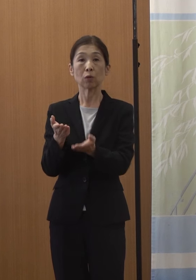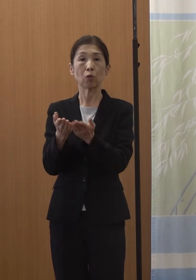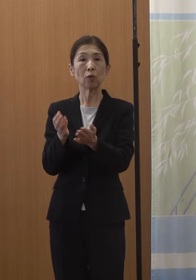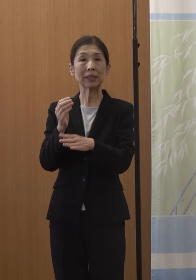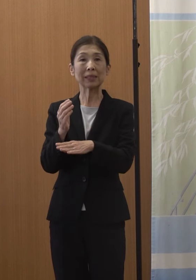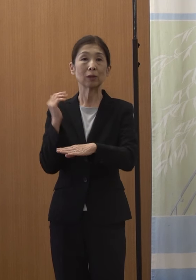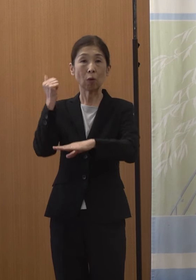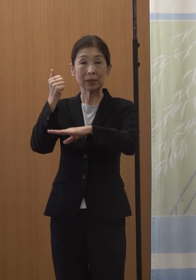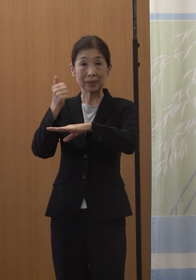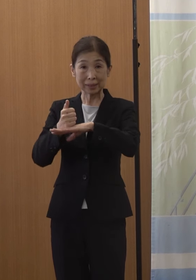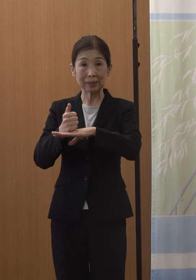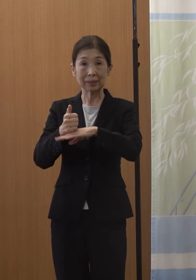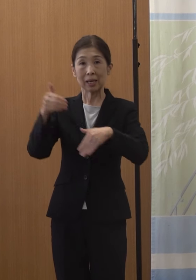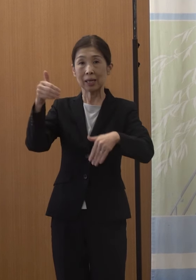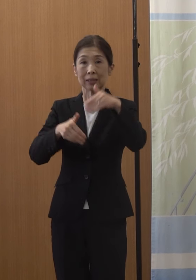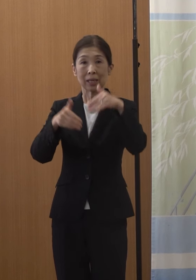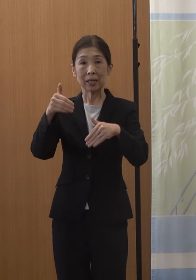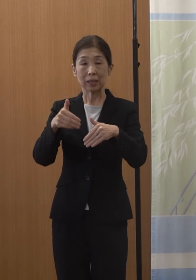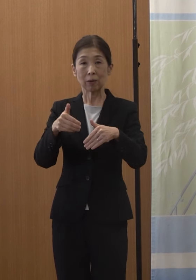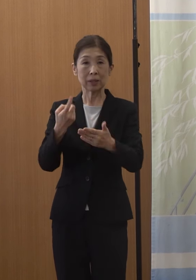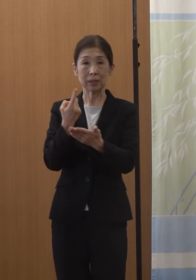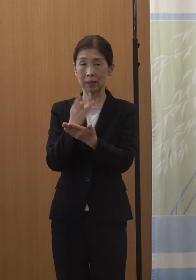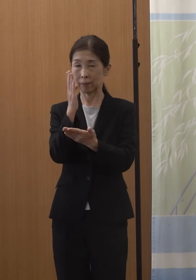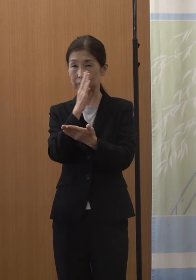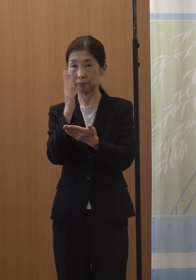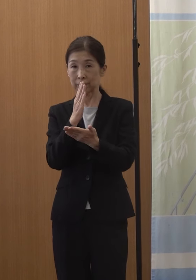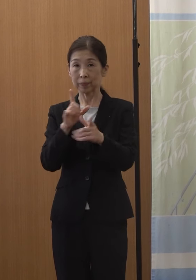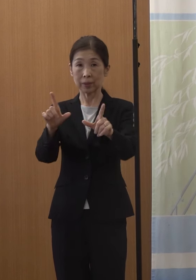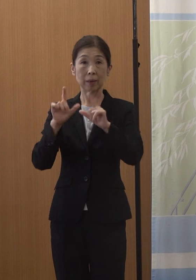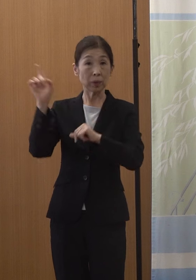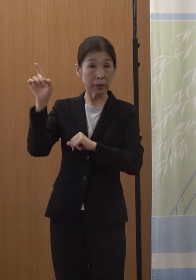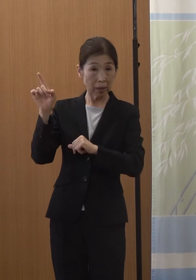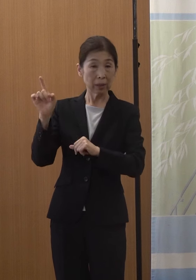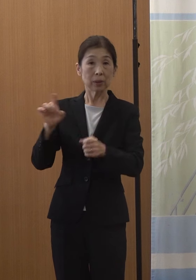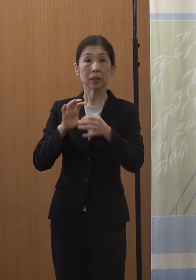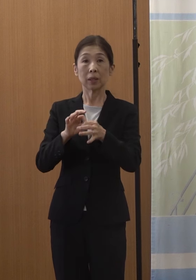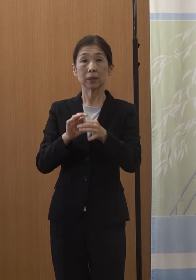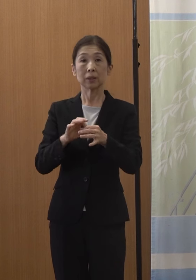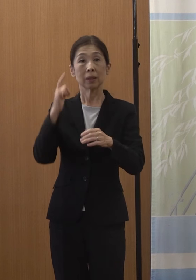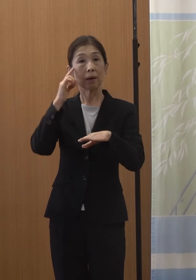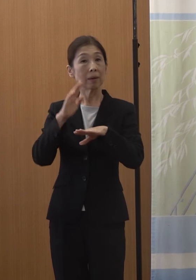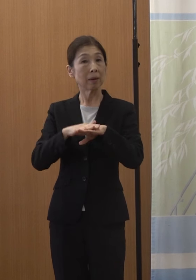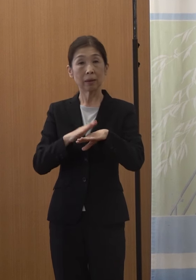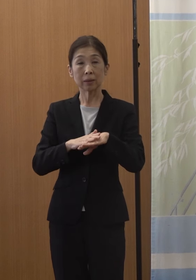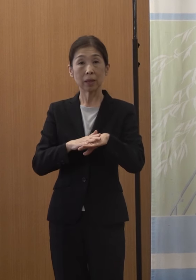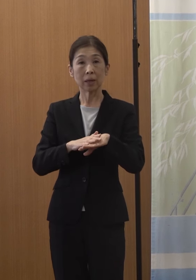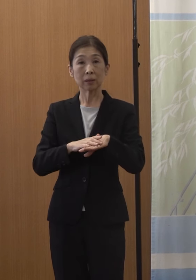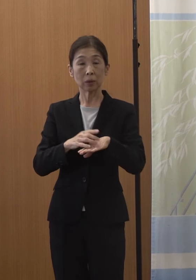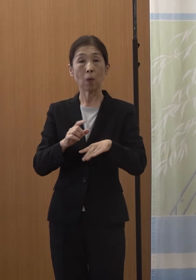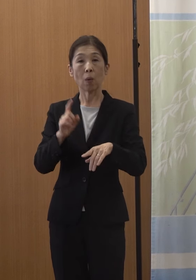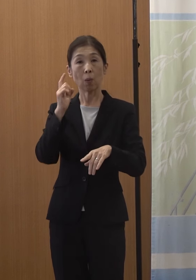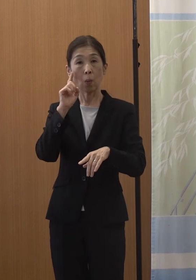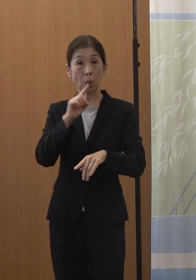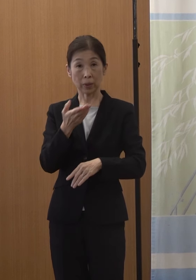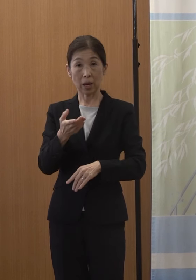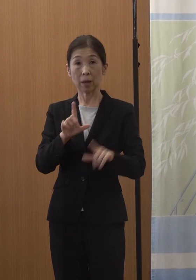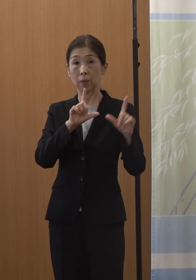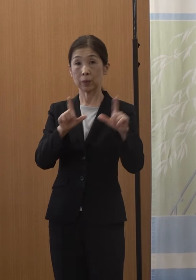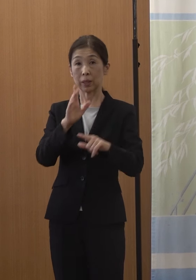民党総裁選への不出馬を表明されましたけれども、それに対する受け止めや所感などありましたらお聞かせ